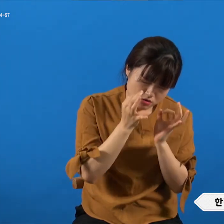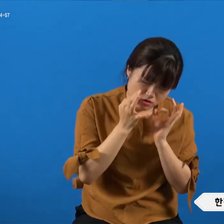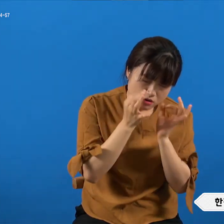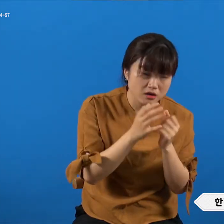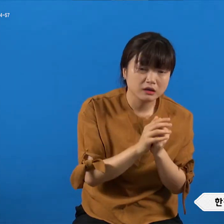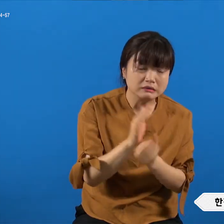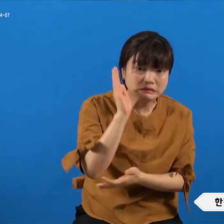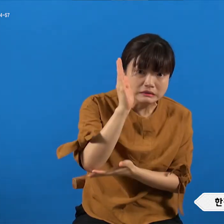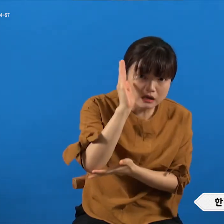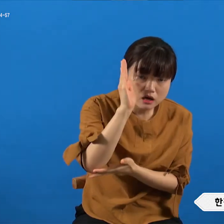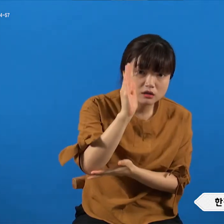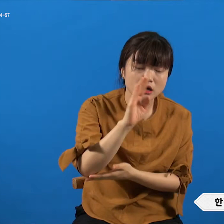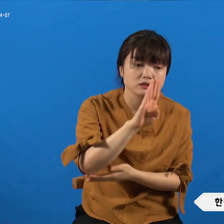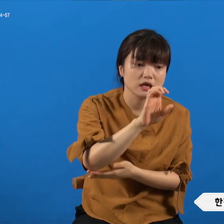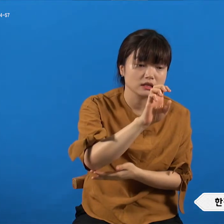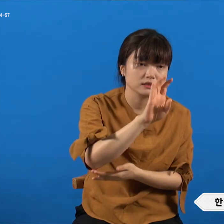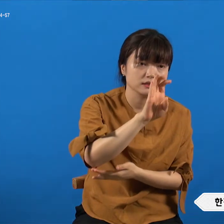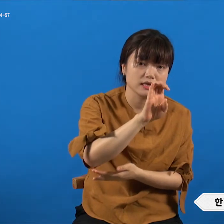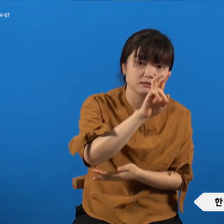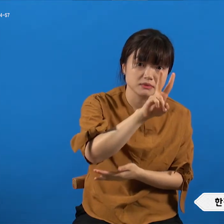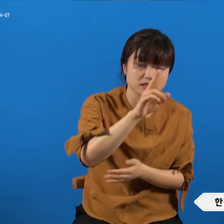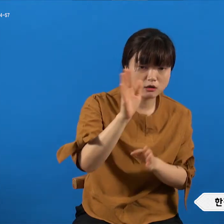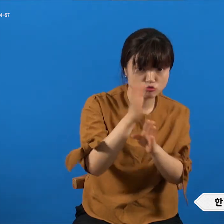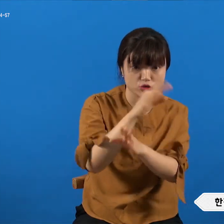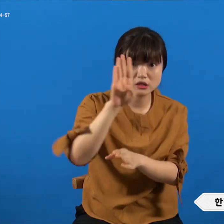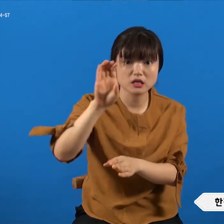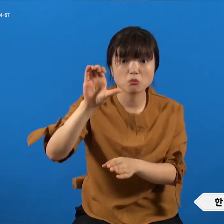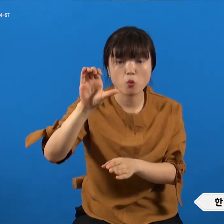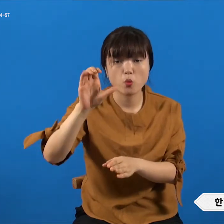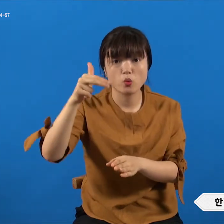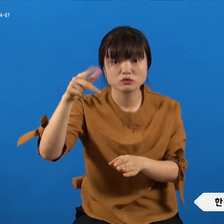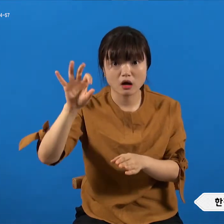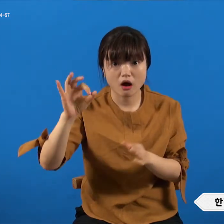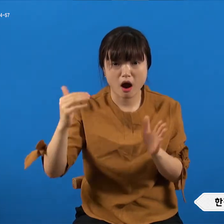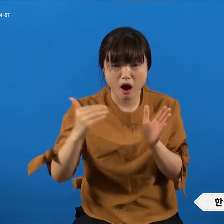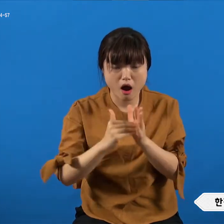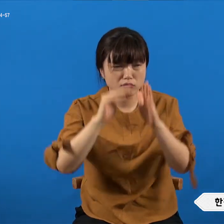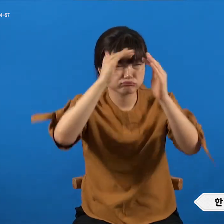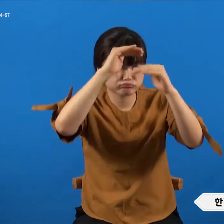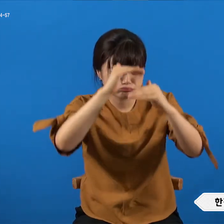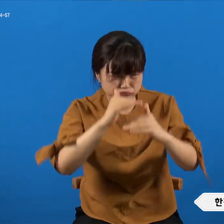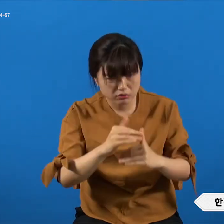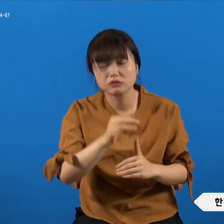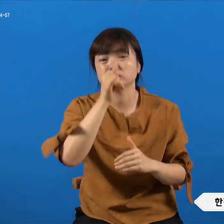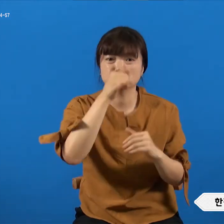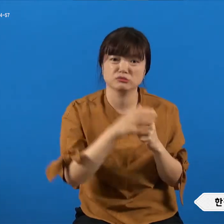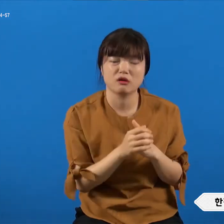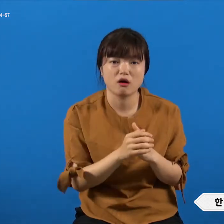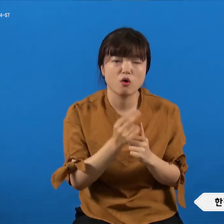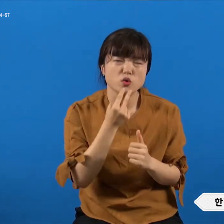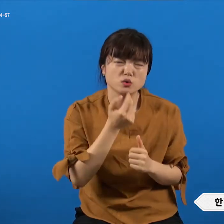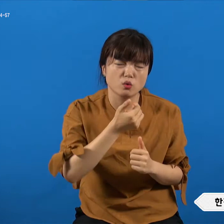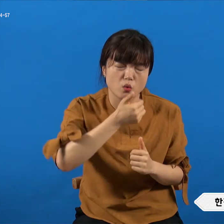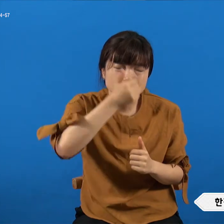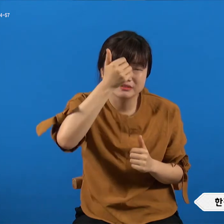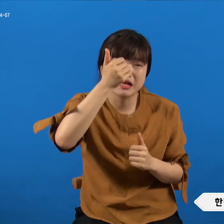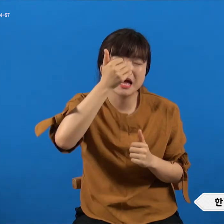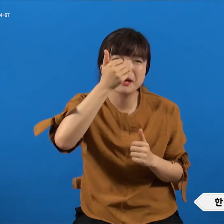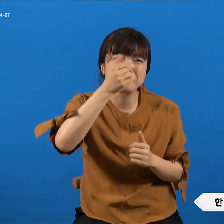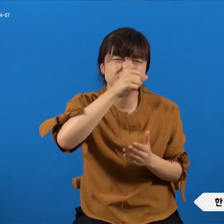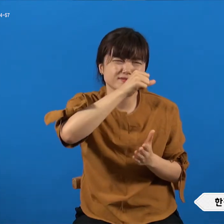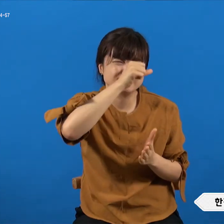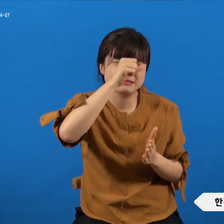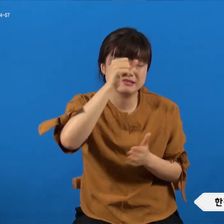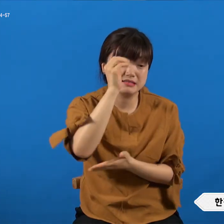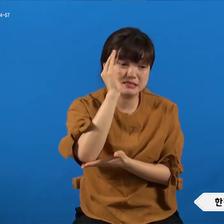그 스토리가 42장에서 45장까지 넉 장에 걸쳐서 진행되고 있습니다. 요셉의 일대기 가운데서